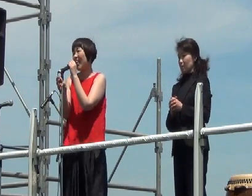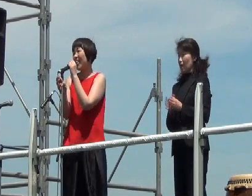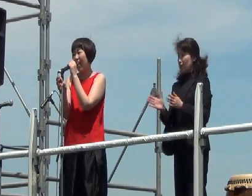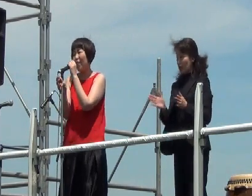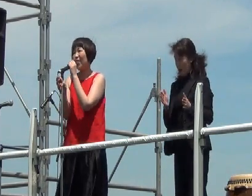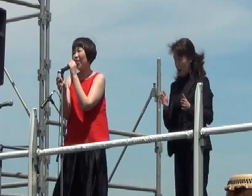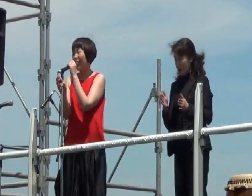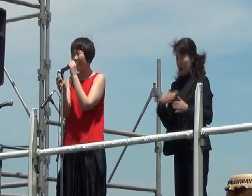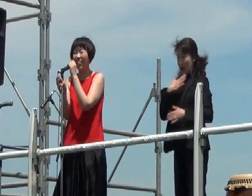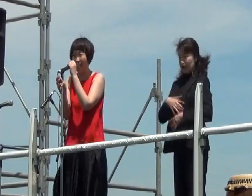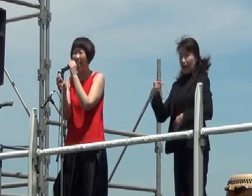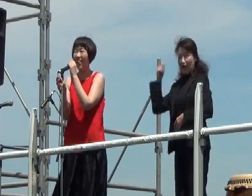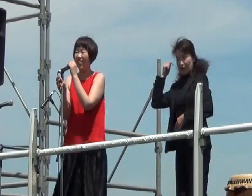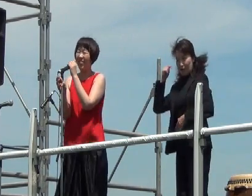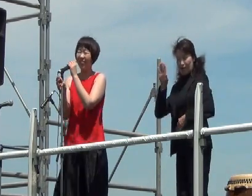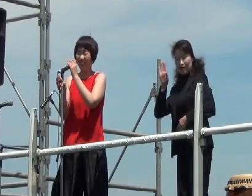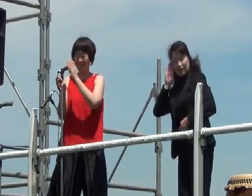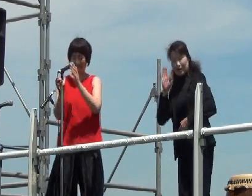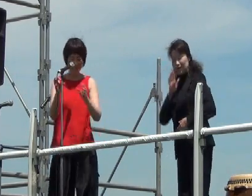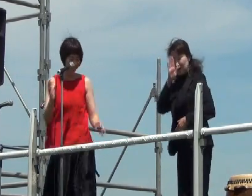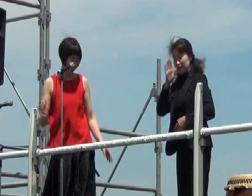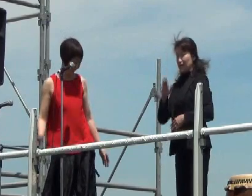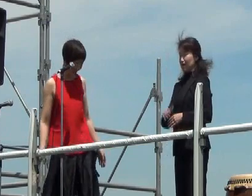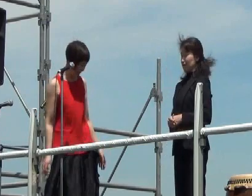では体温お聞きください。